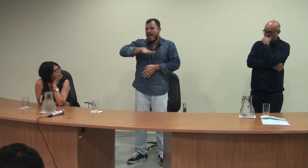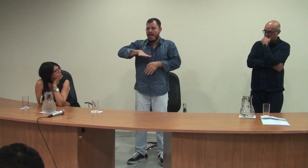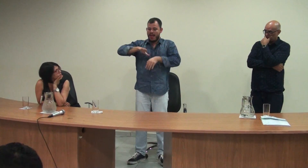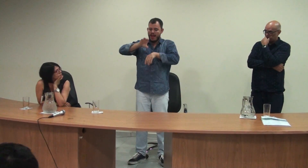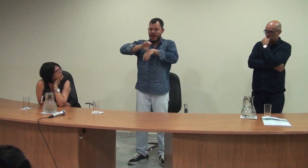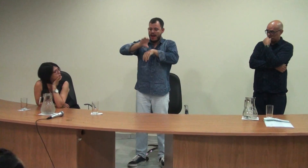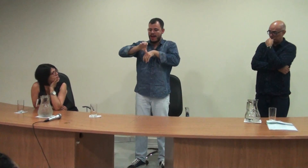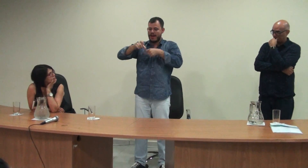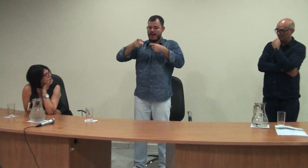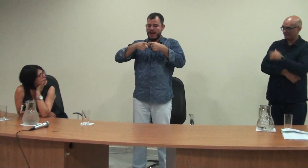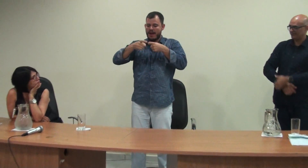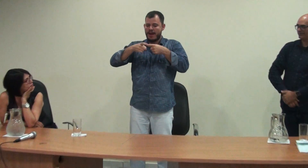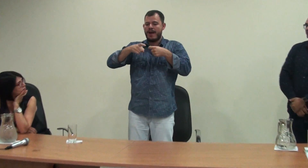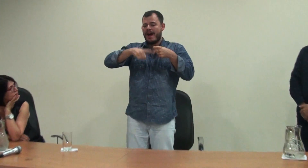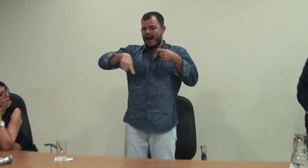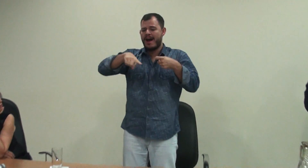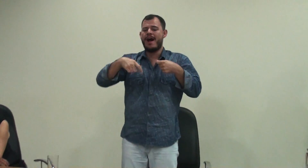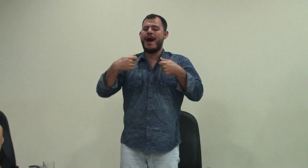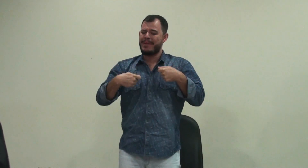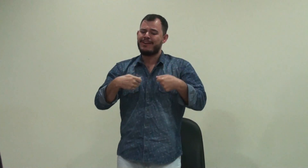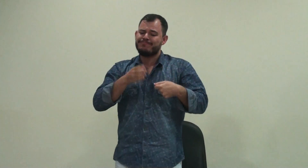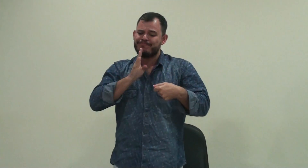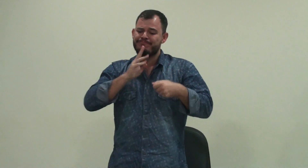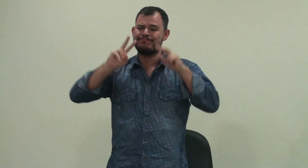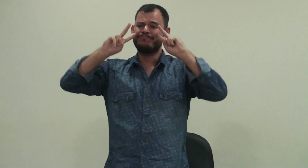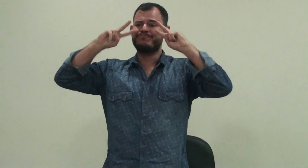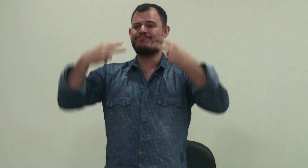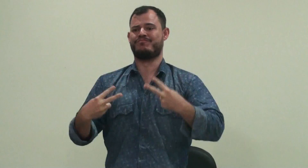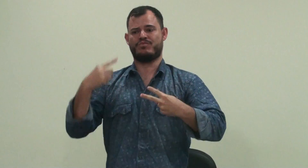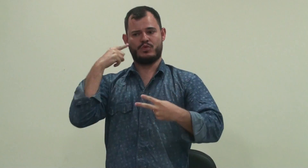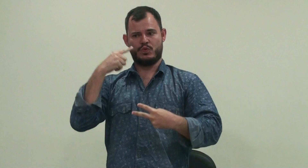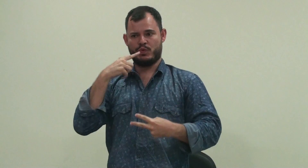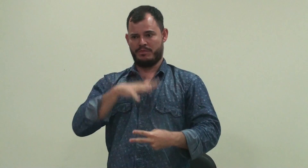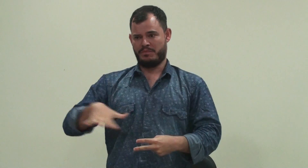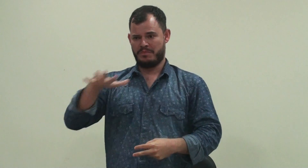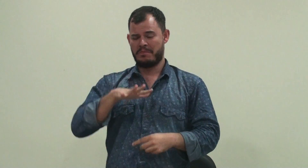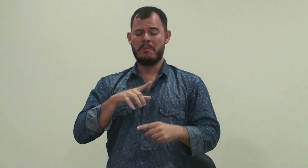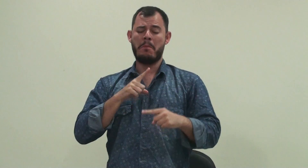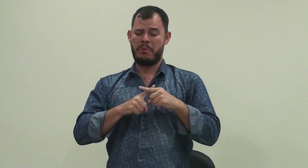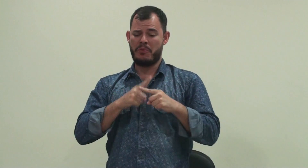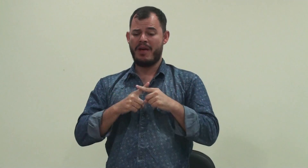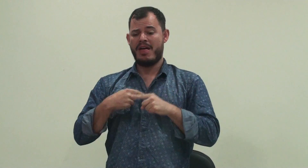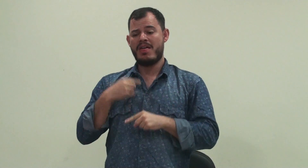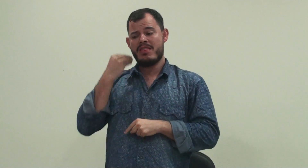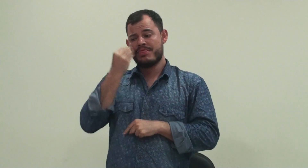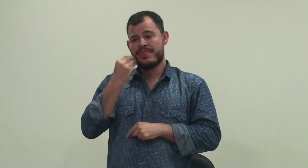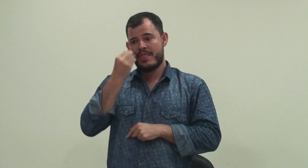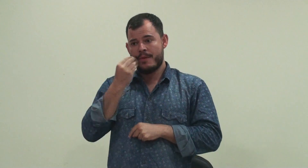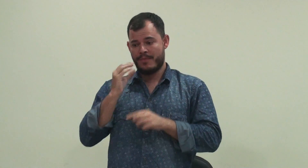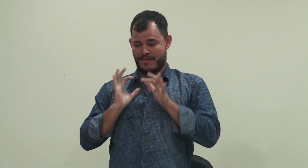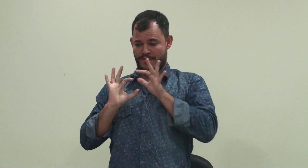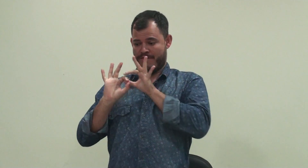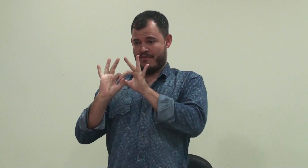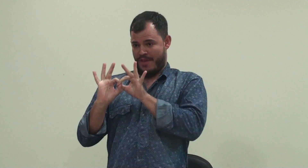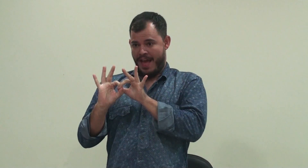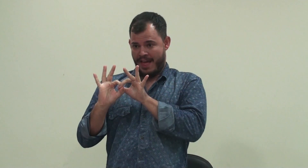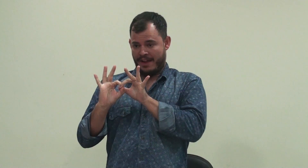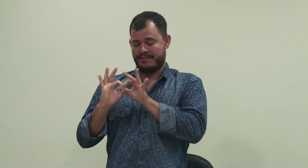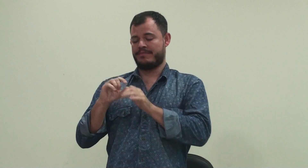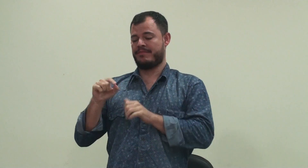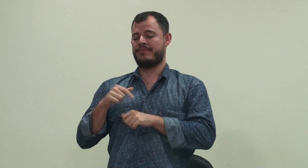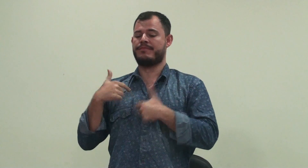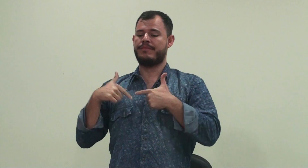Preciso falar que o curso de medicina também precisa desse reconhecimento por parte dos surdos. É